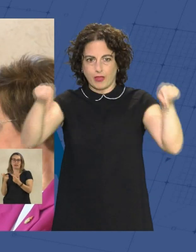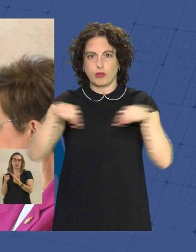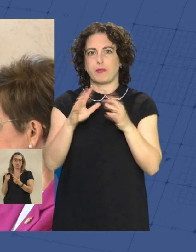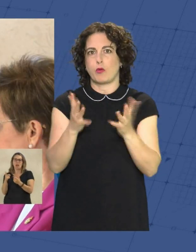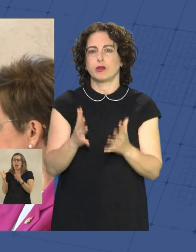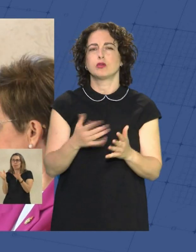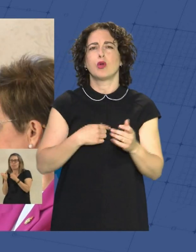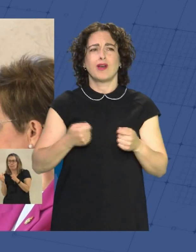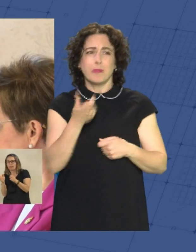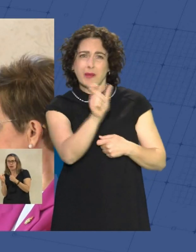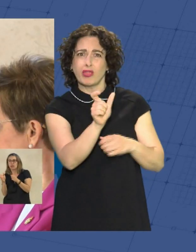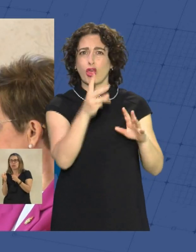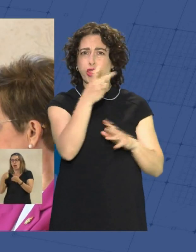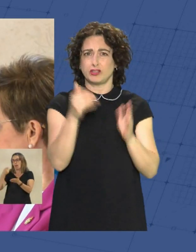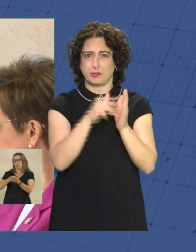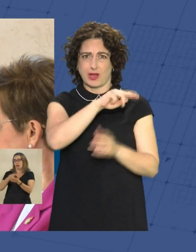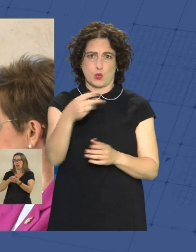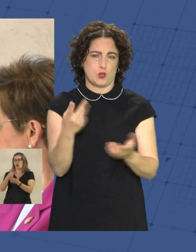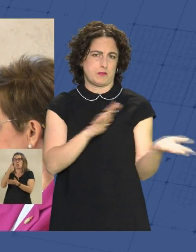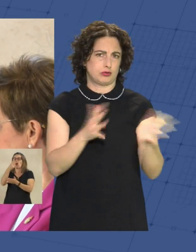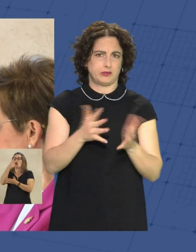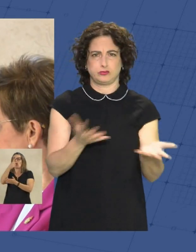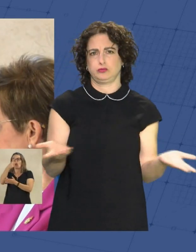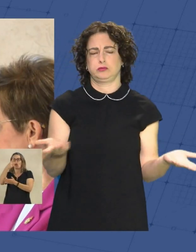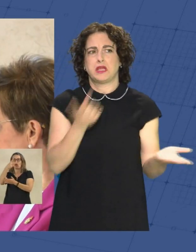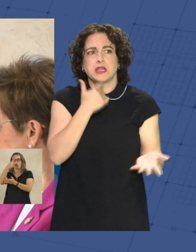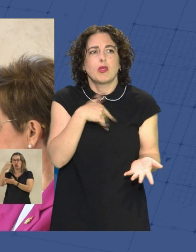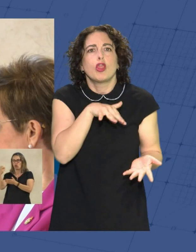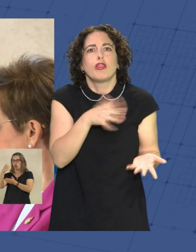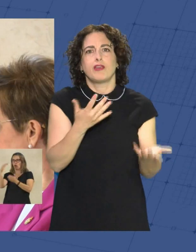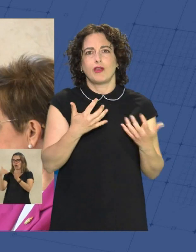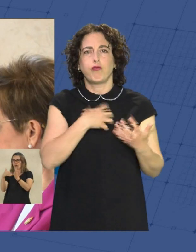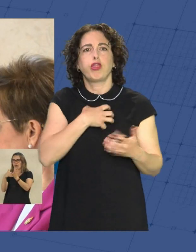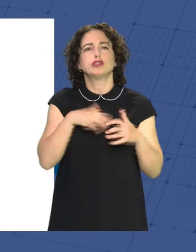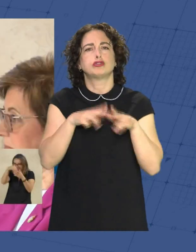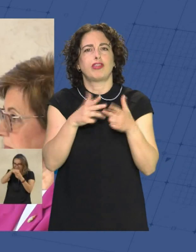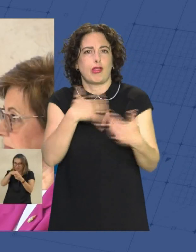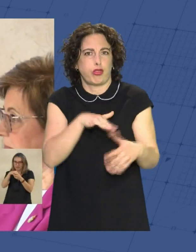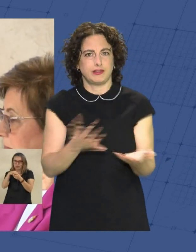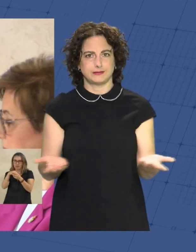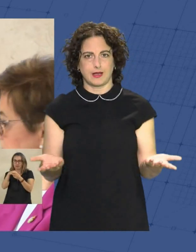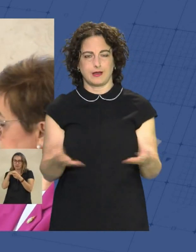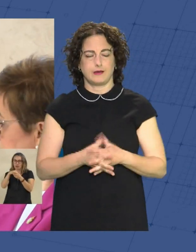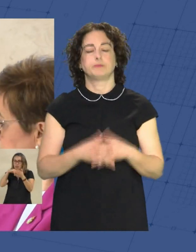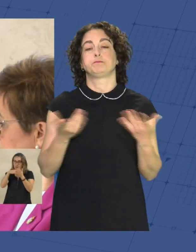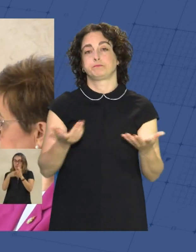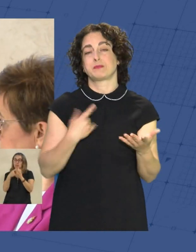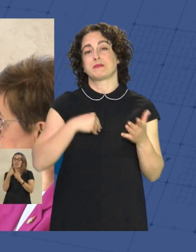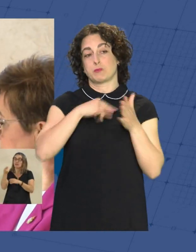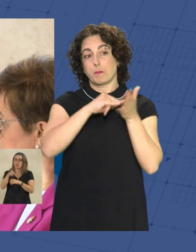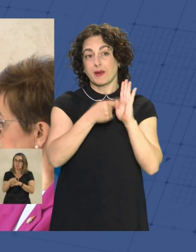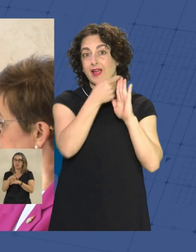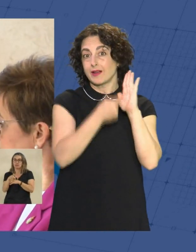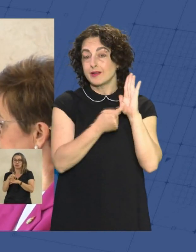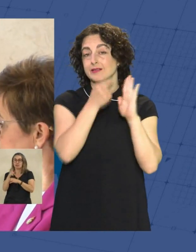un coste aproximado de 200.000 euros. ¿Me pueden decir aquí dónde está la función social de la vivienda? El mismo plan establece un